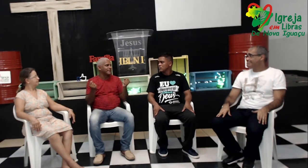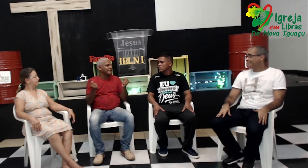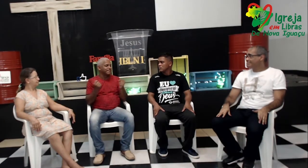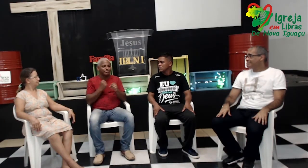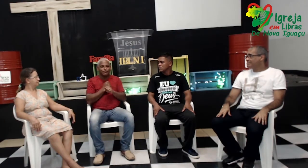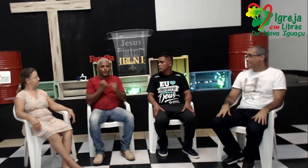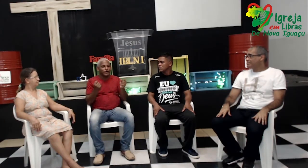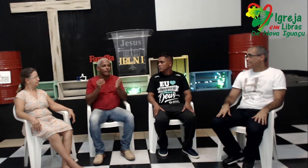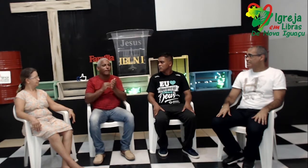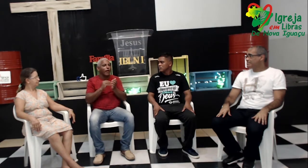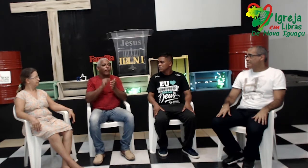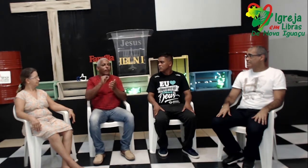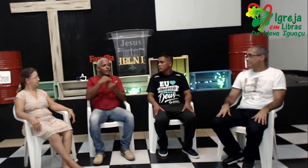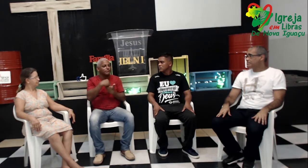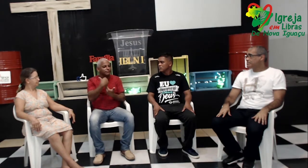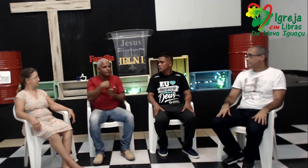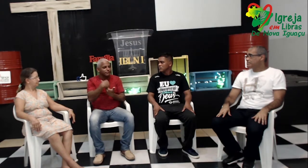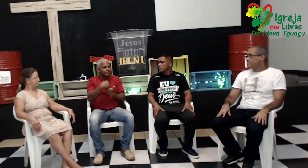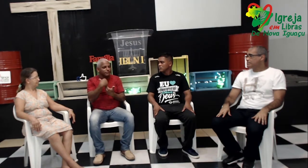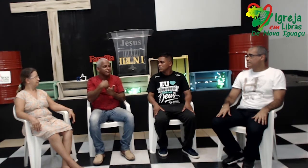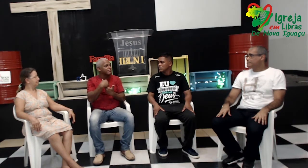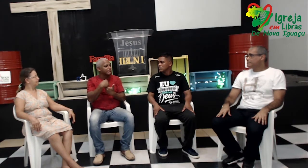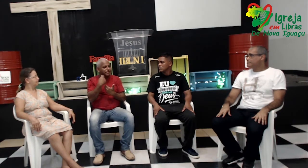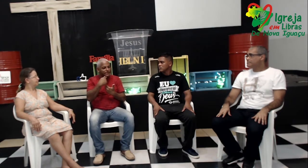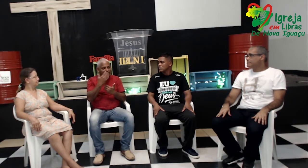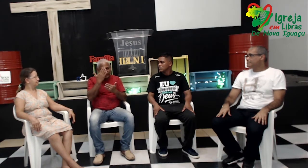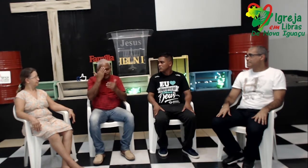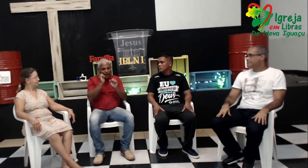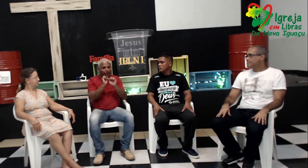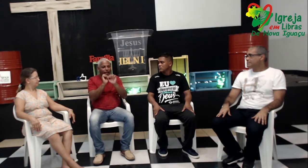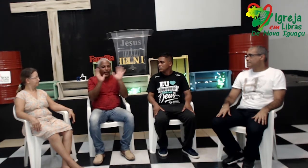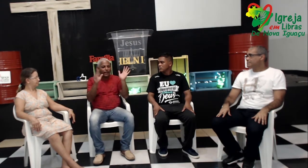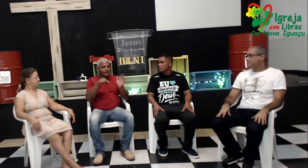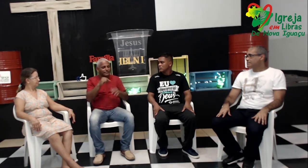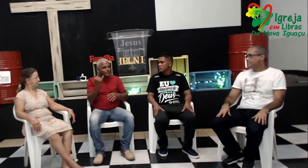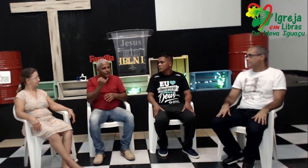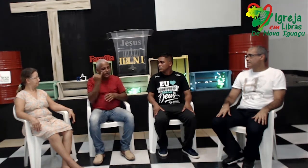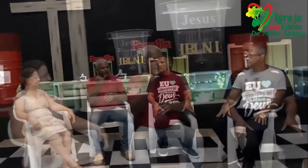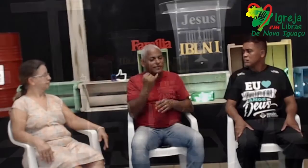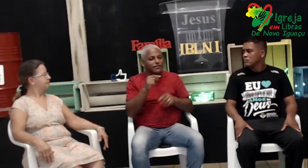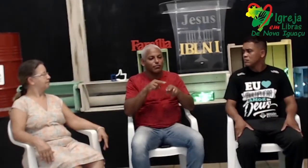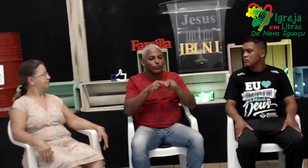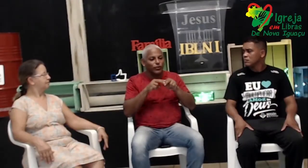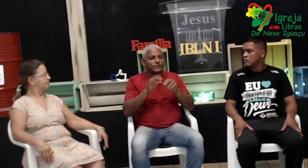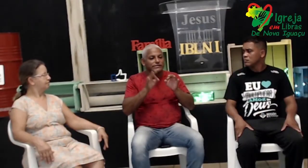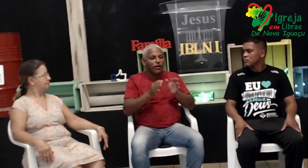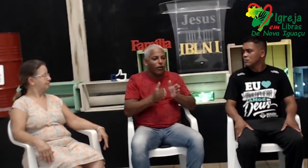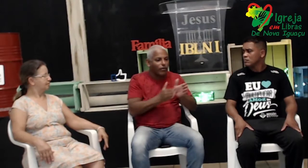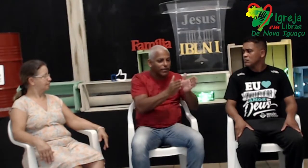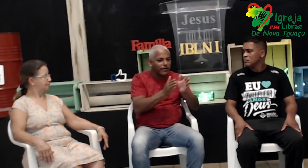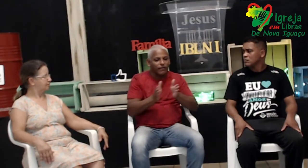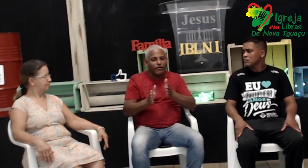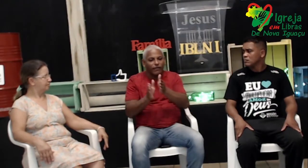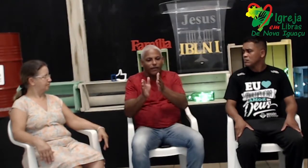ler a Bíblia. É impossível um crente não ler a Bíblia, porque a Bíblia é quem nos dá conselhos claros, que